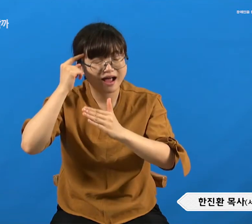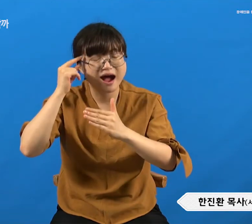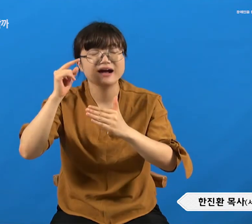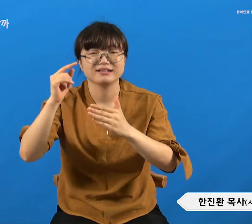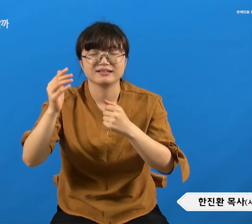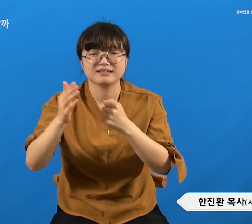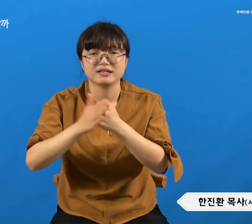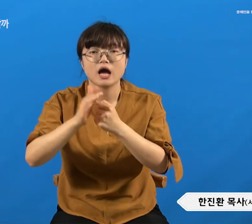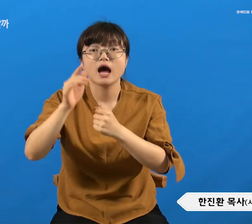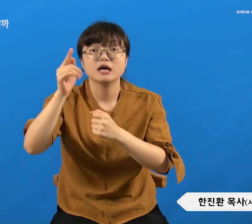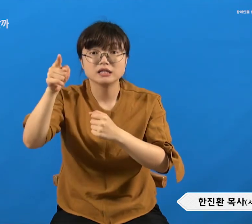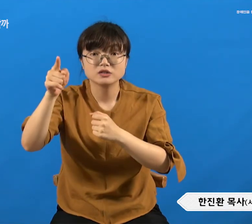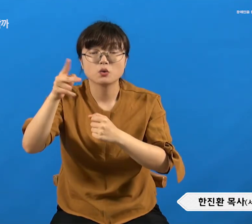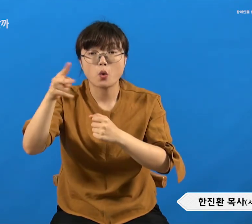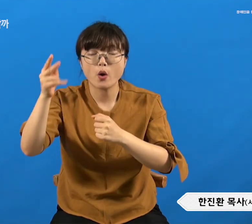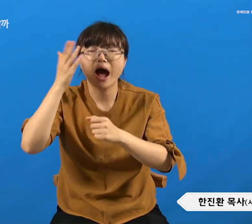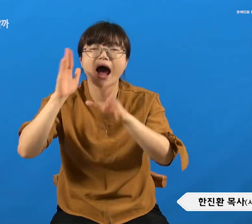것이라.